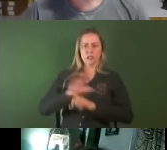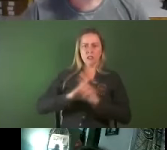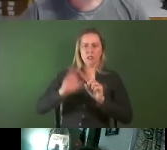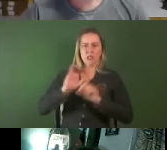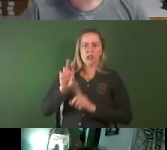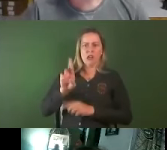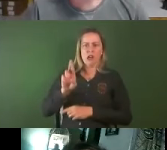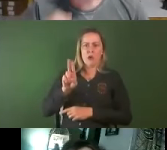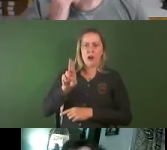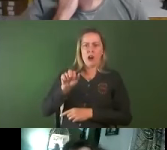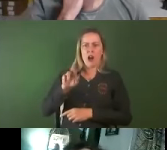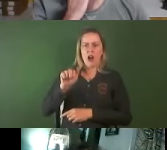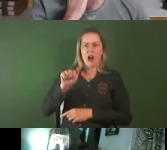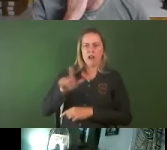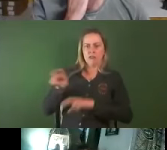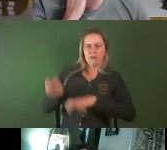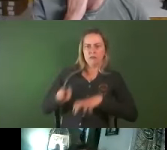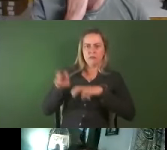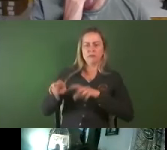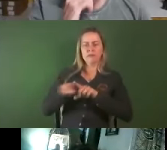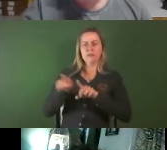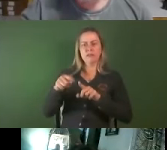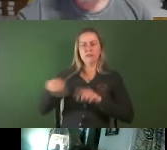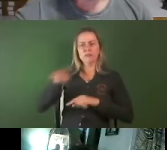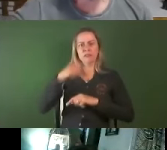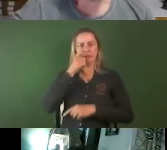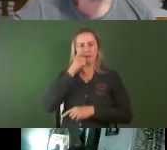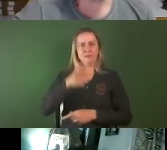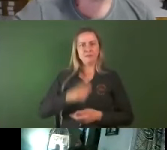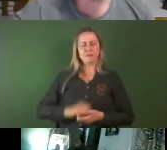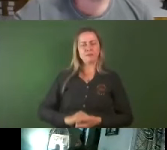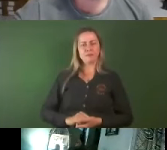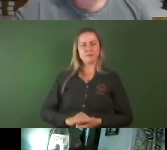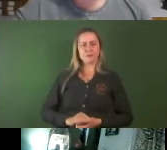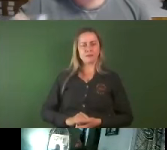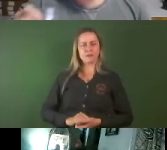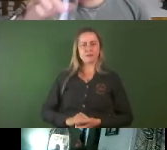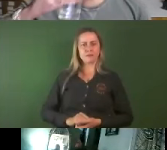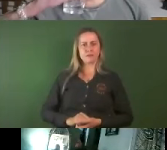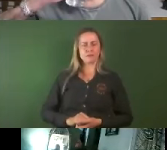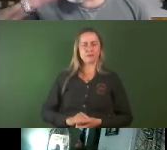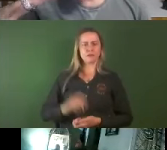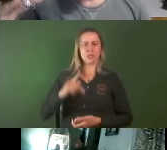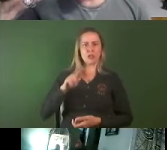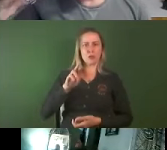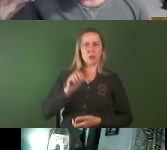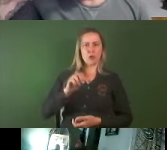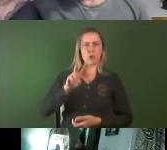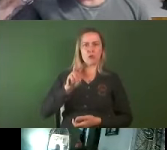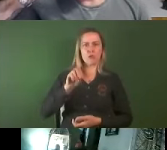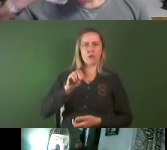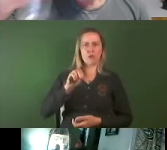vocês verem. Bom, a Provoke, né, formada inicialmente